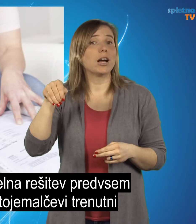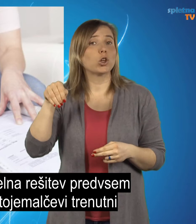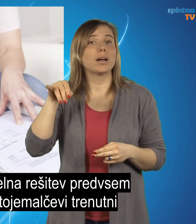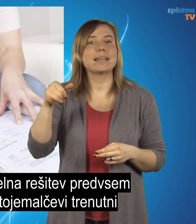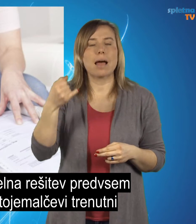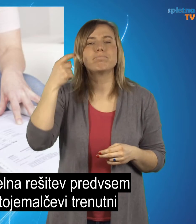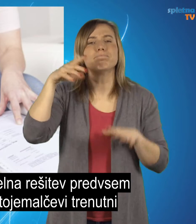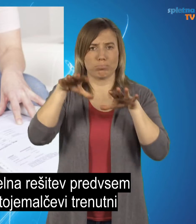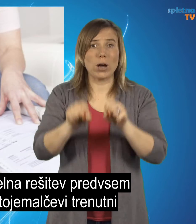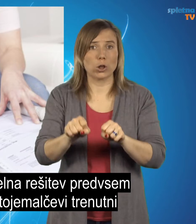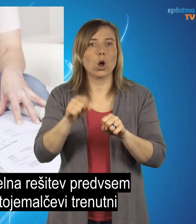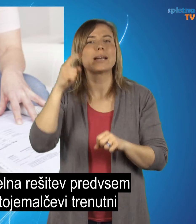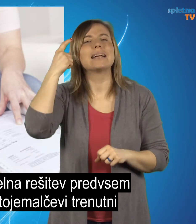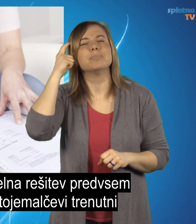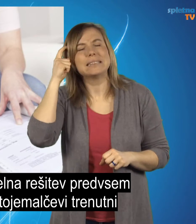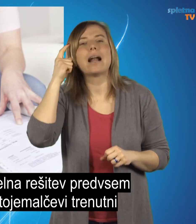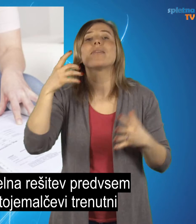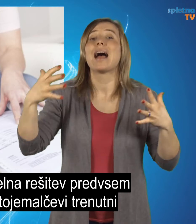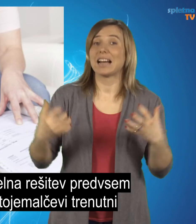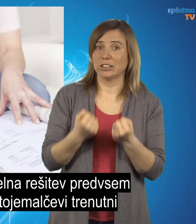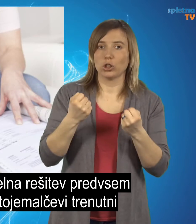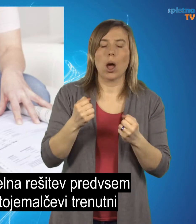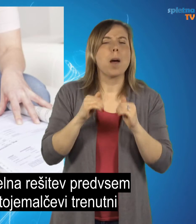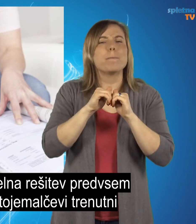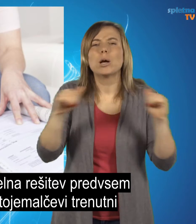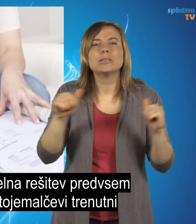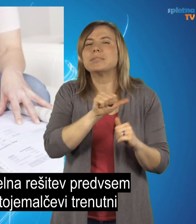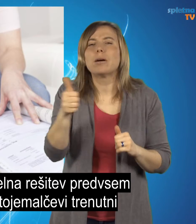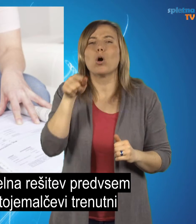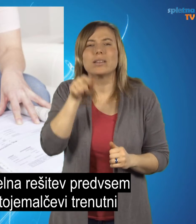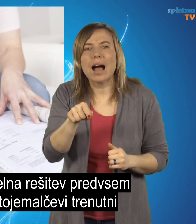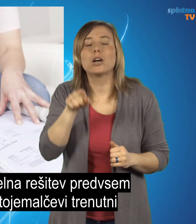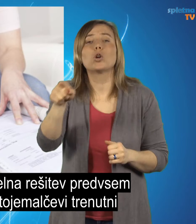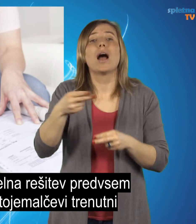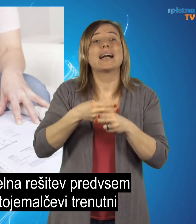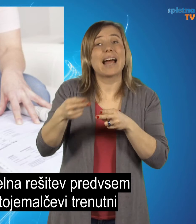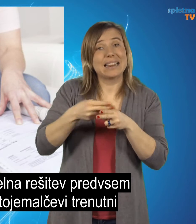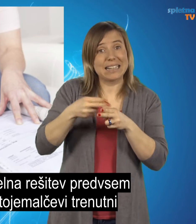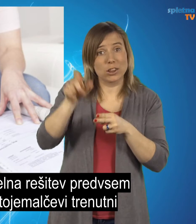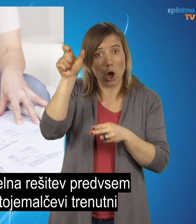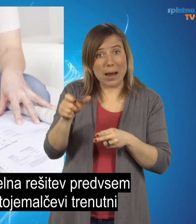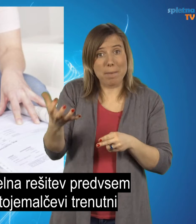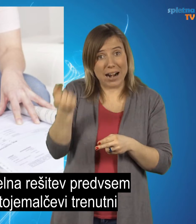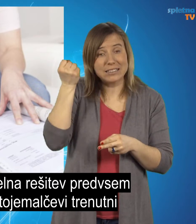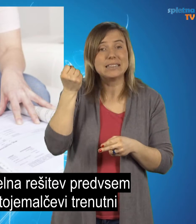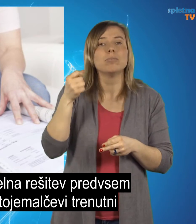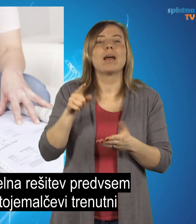Moratorij je smiselna rešitev, predvsem takrat, ko kreditojemalčevi trenutni prilivi ne zadoščajo niti za